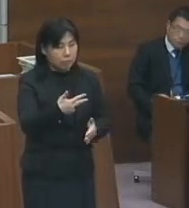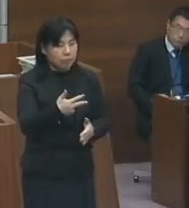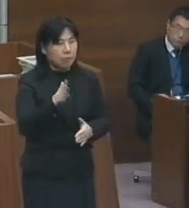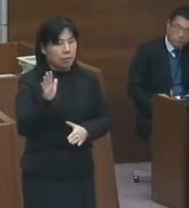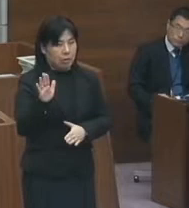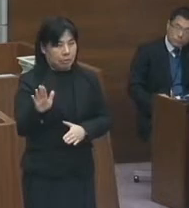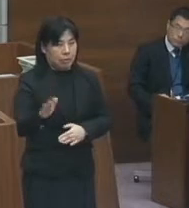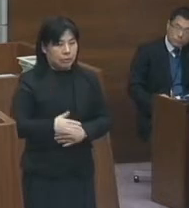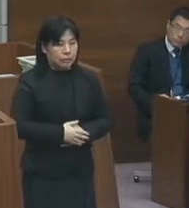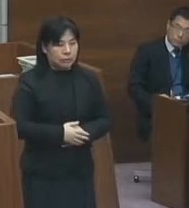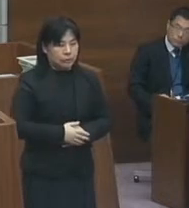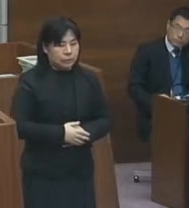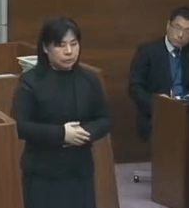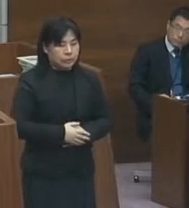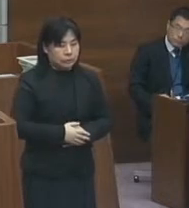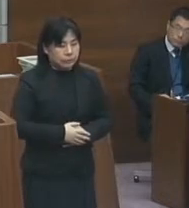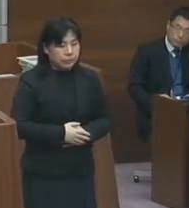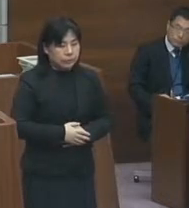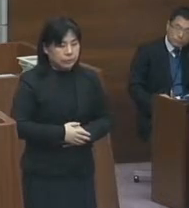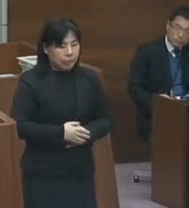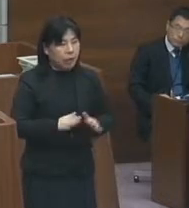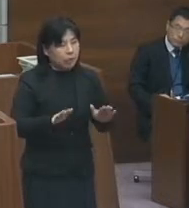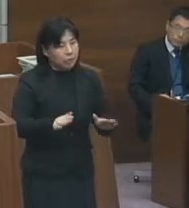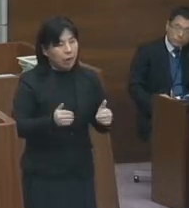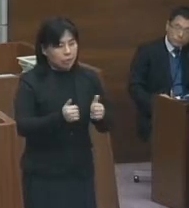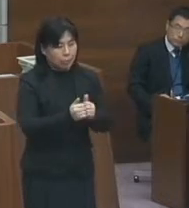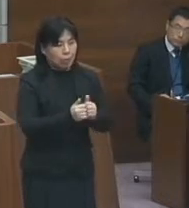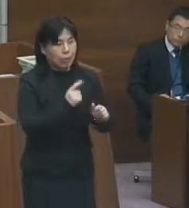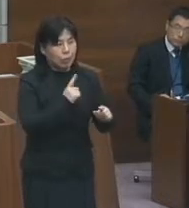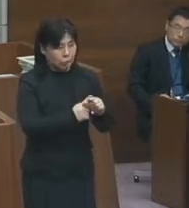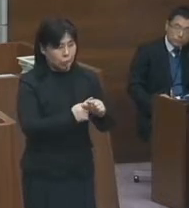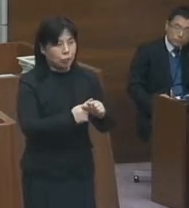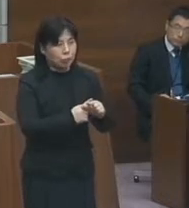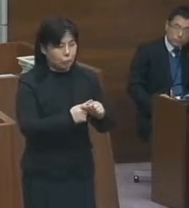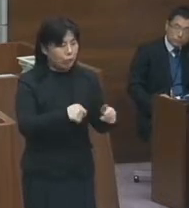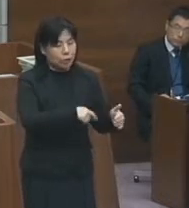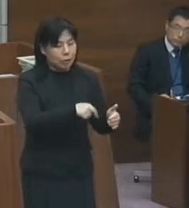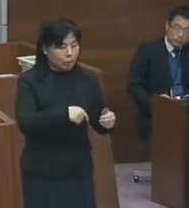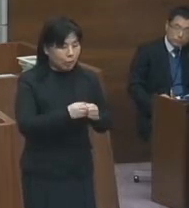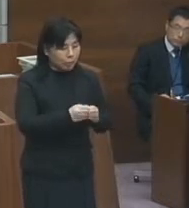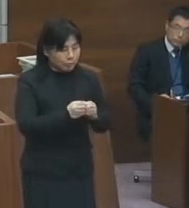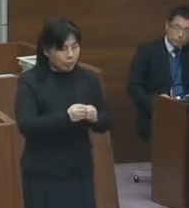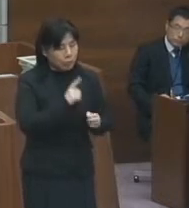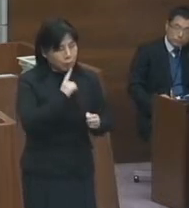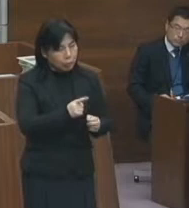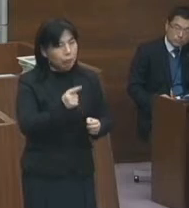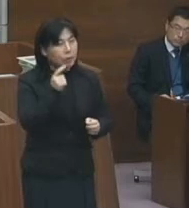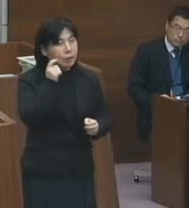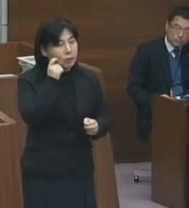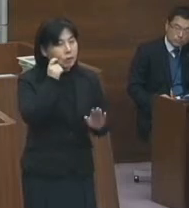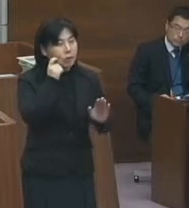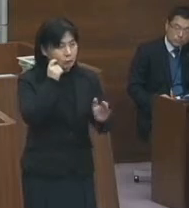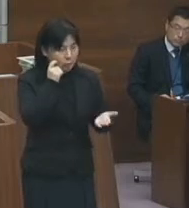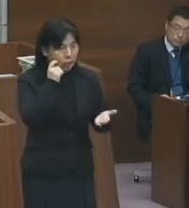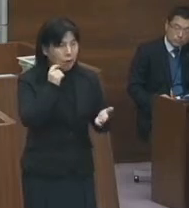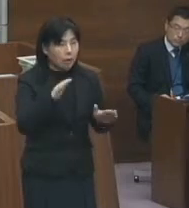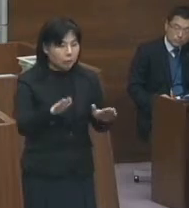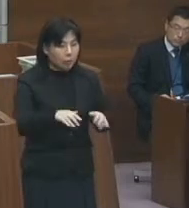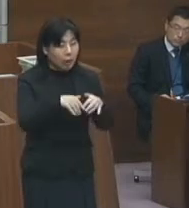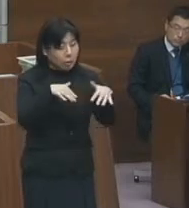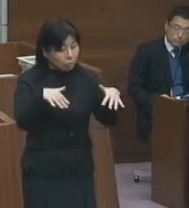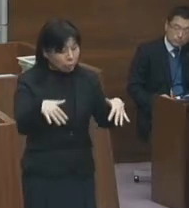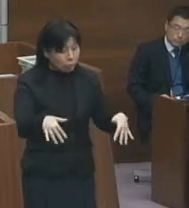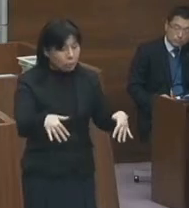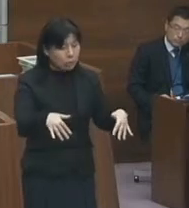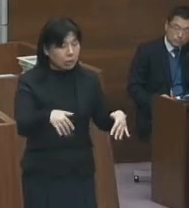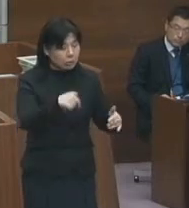ております。相談対応中のものもございまして、詳細を差し控えさせていただきますけれども、現時点で組織としてハ